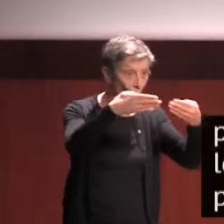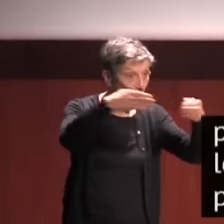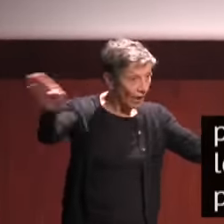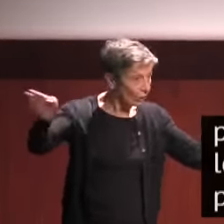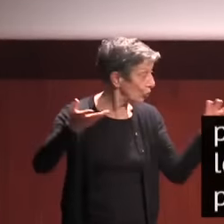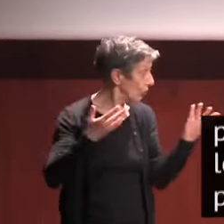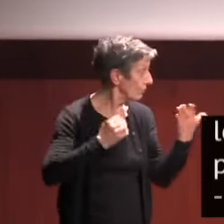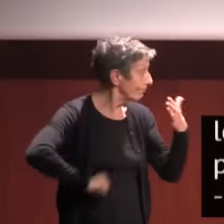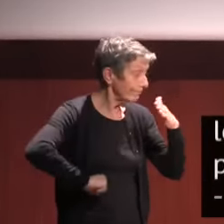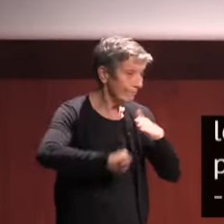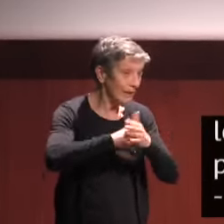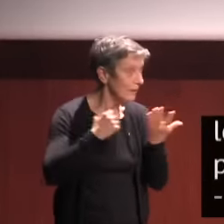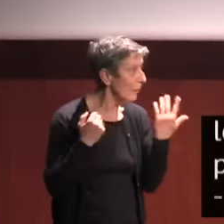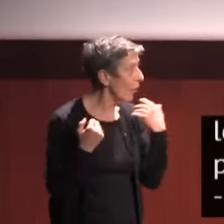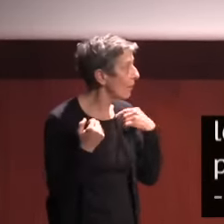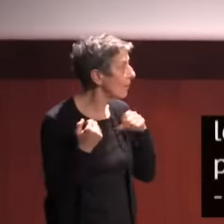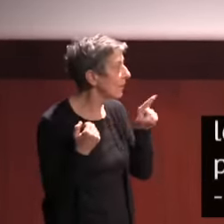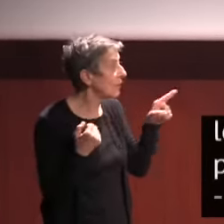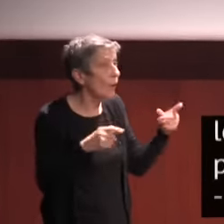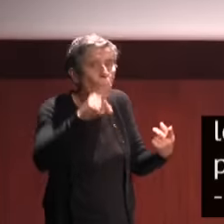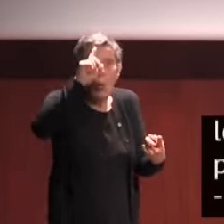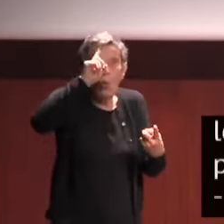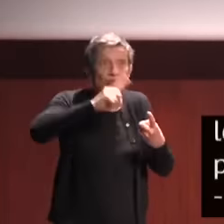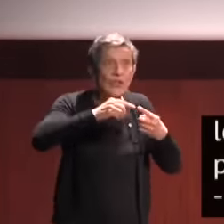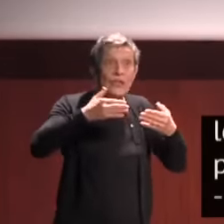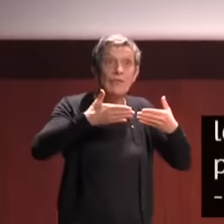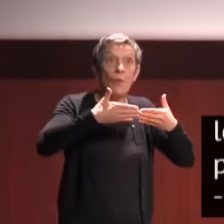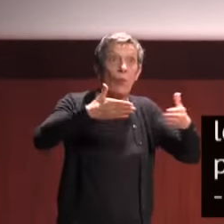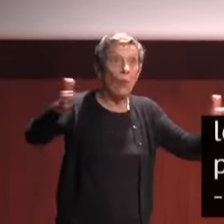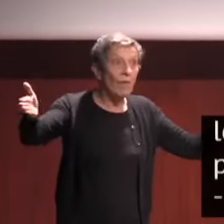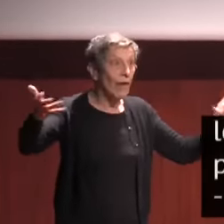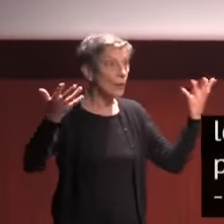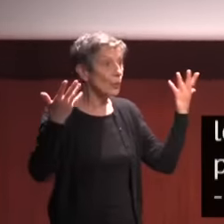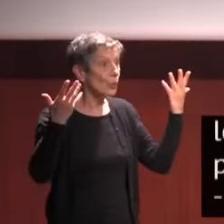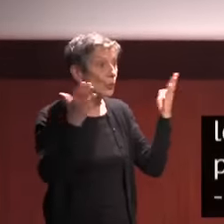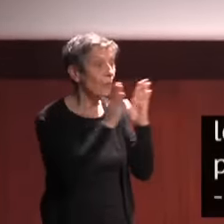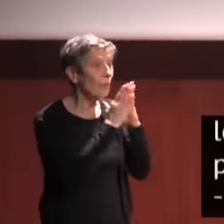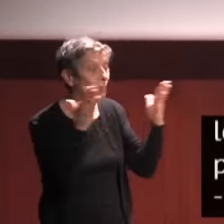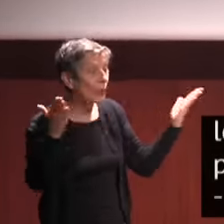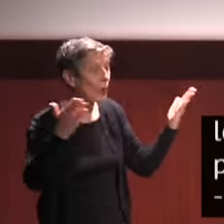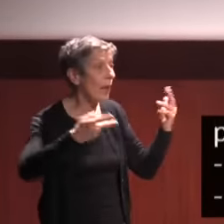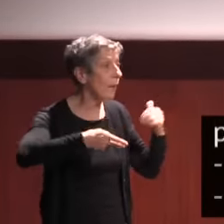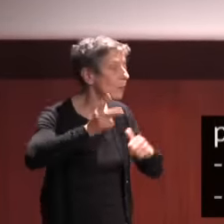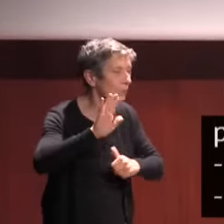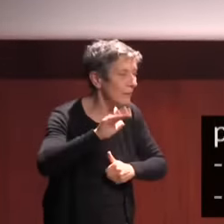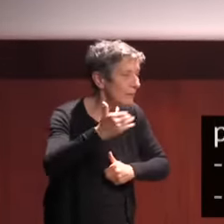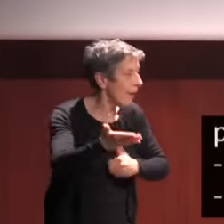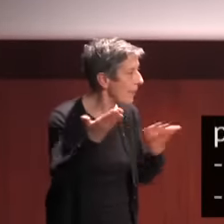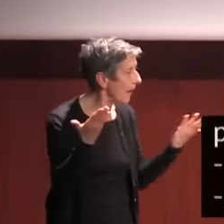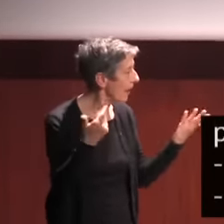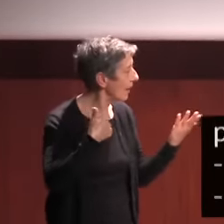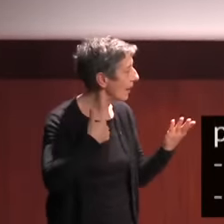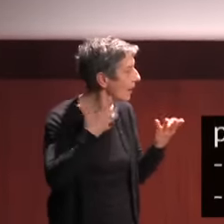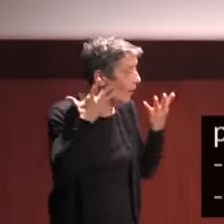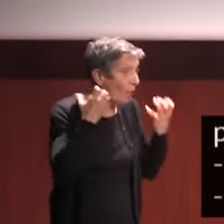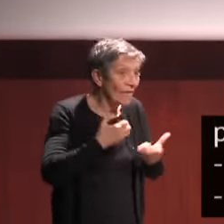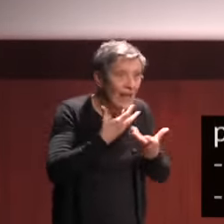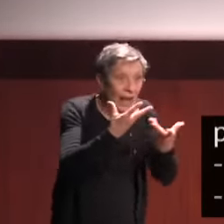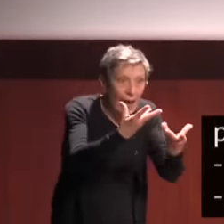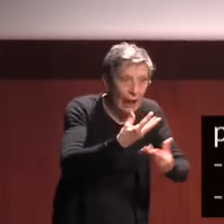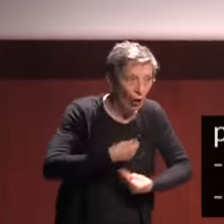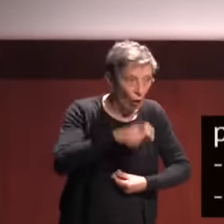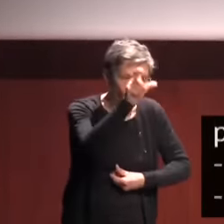large possible ? J'ai pas forcément d'objectif d'ouverture de la bibliothèque. L'idée, surtout, c'est d'accueillir ceux qui y